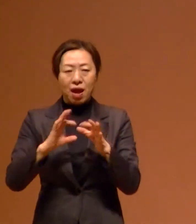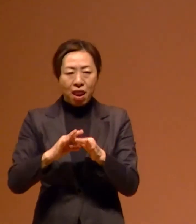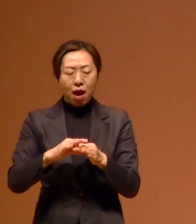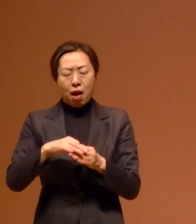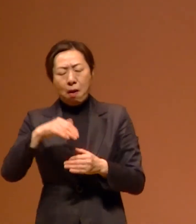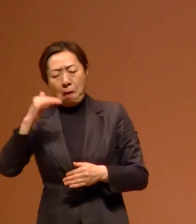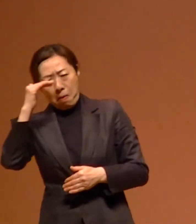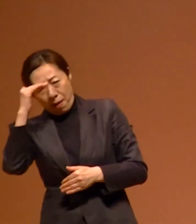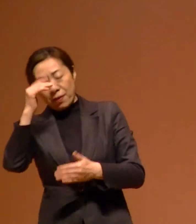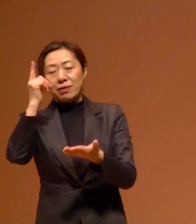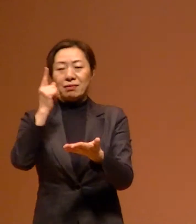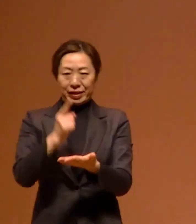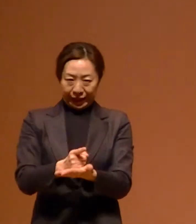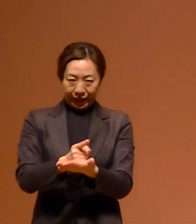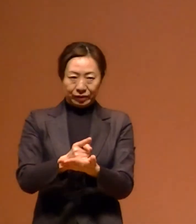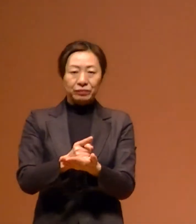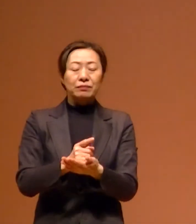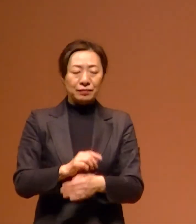でも